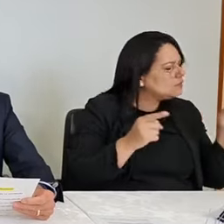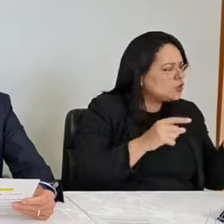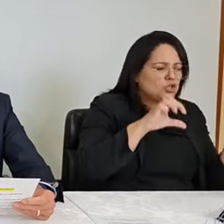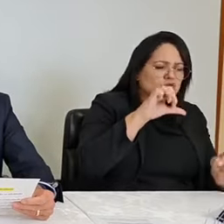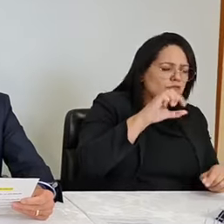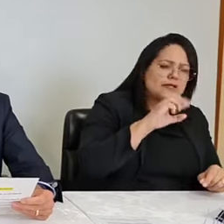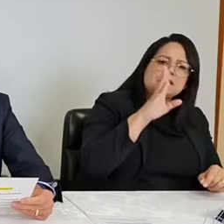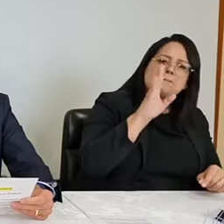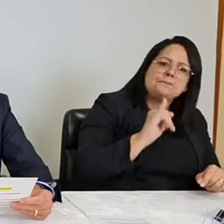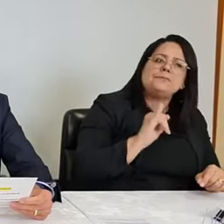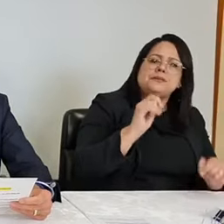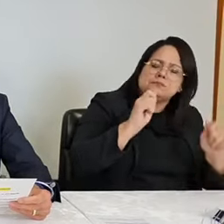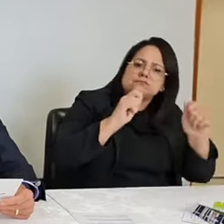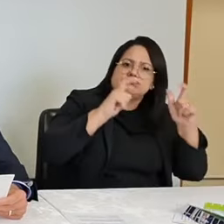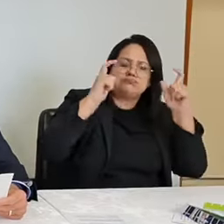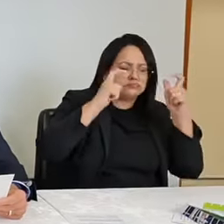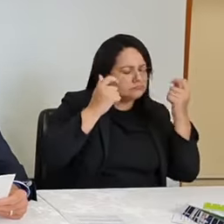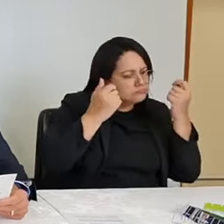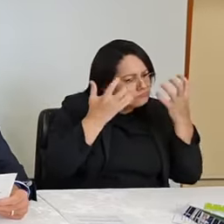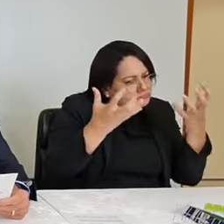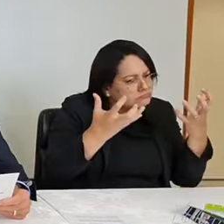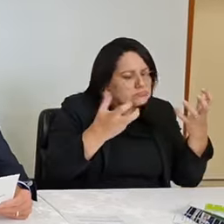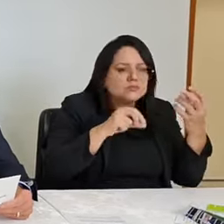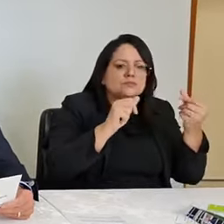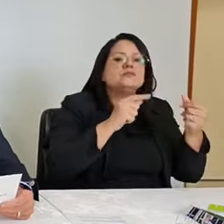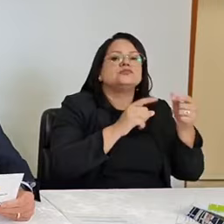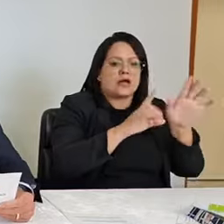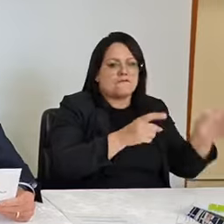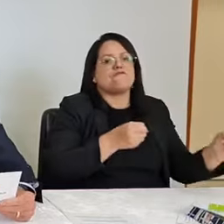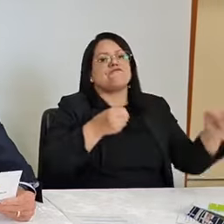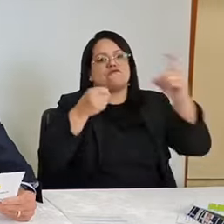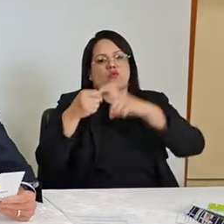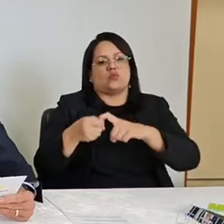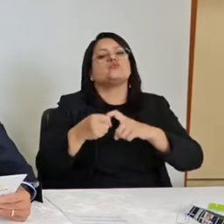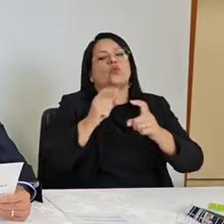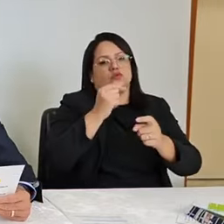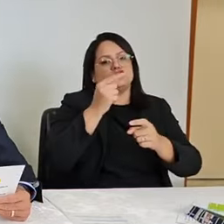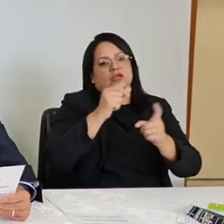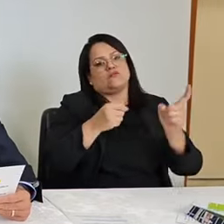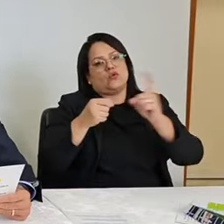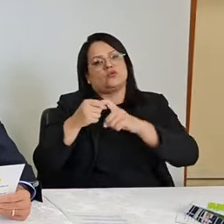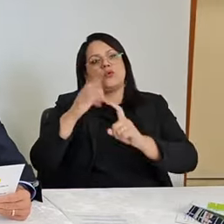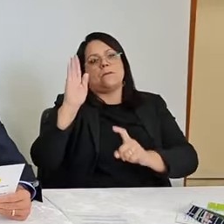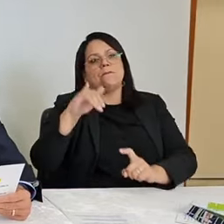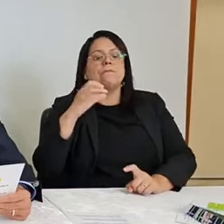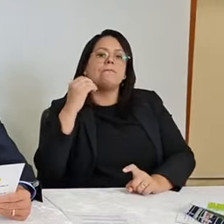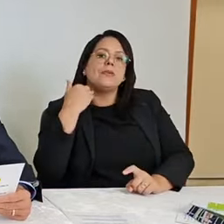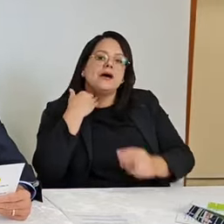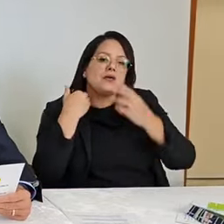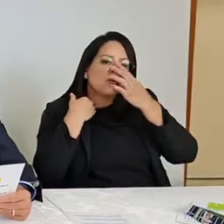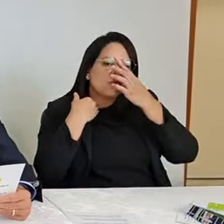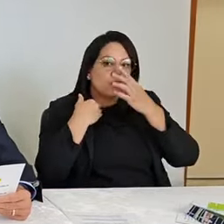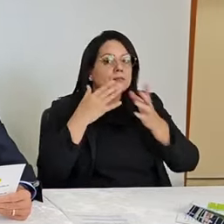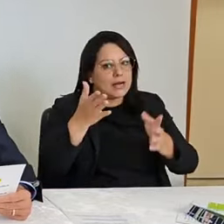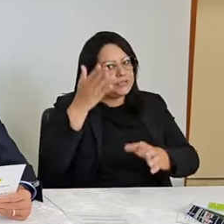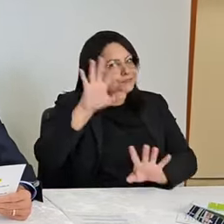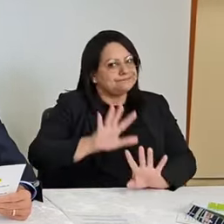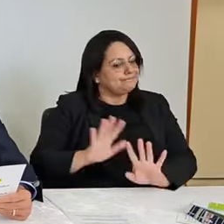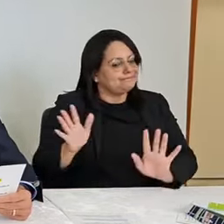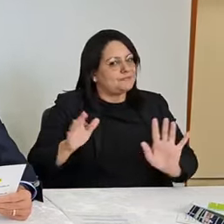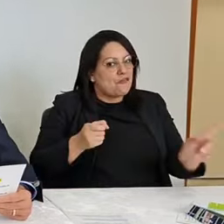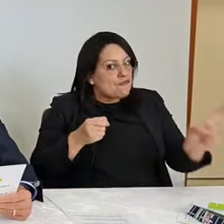transação. Os dinheiros foram retornados para o banco com lucro financeiro, mas no final isso não importa, porque a gente sabe toda a história